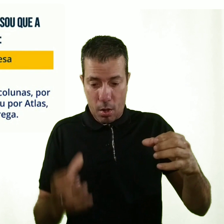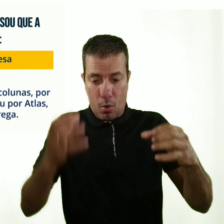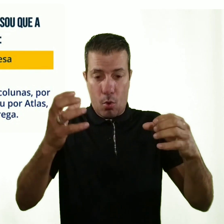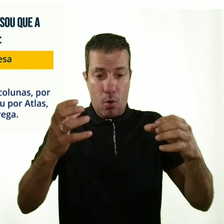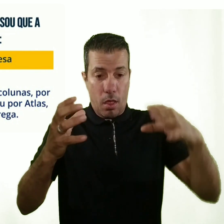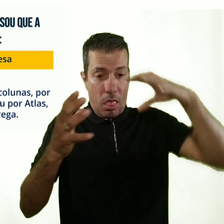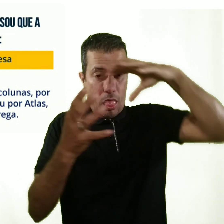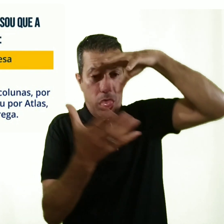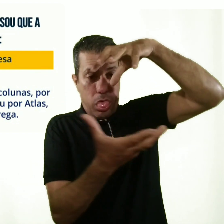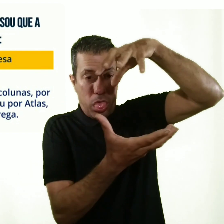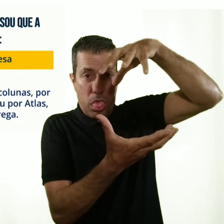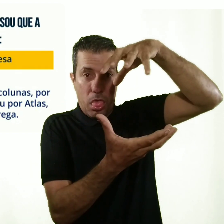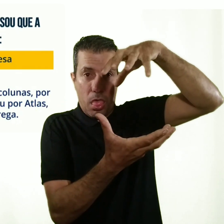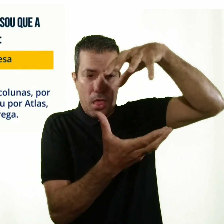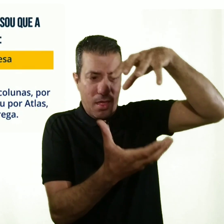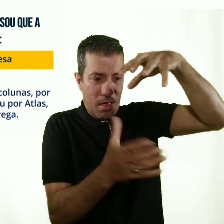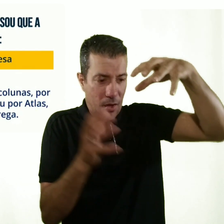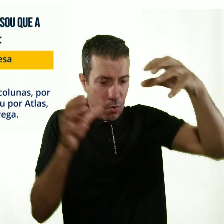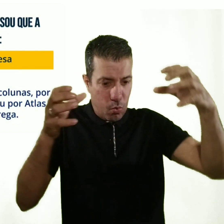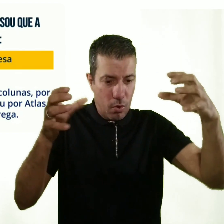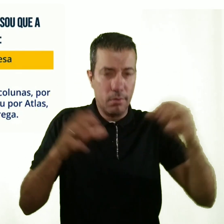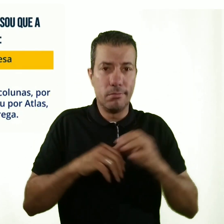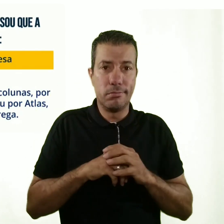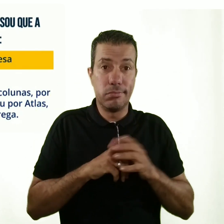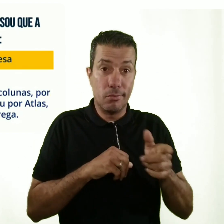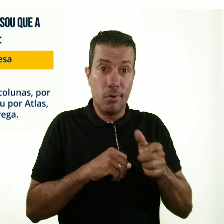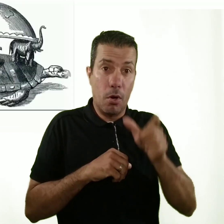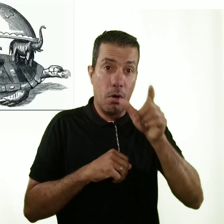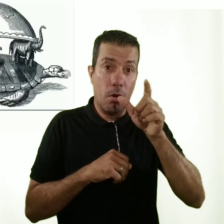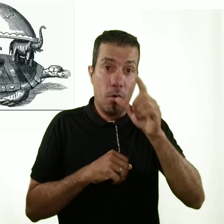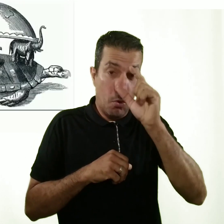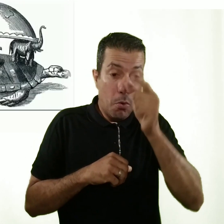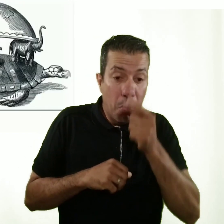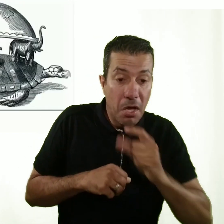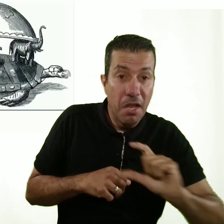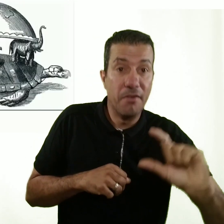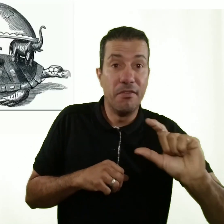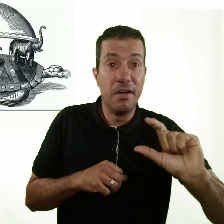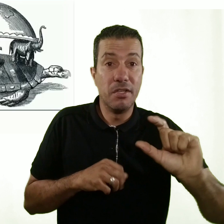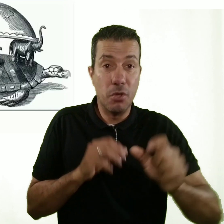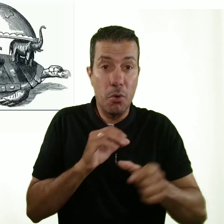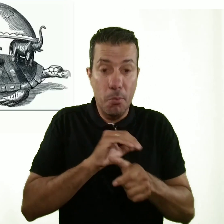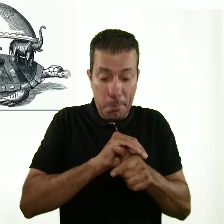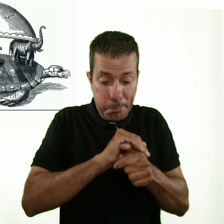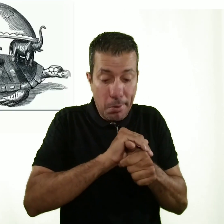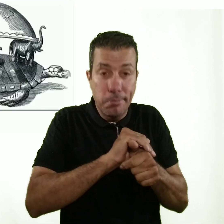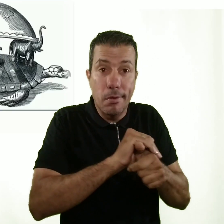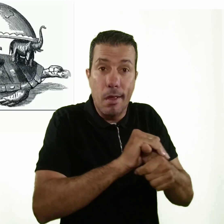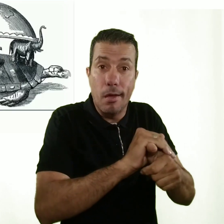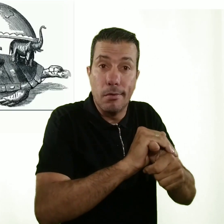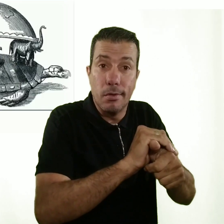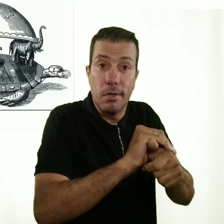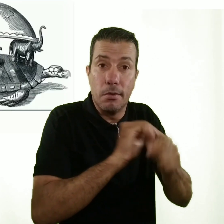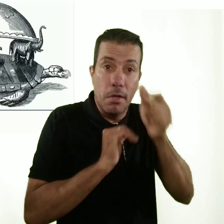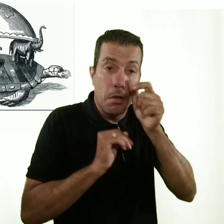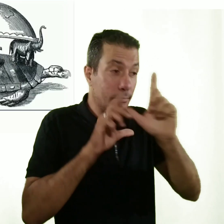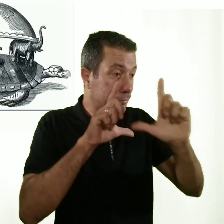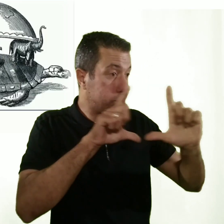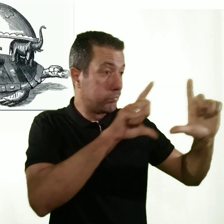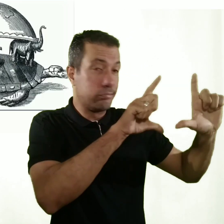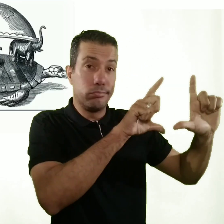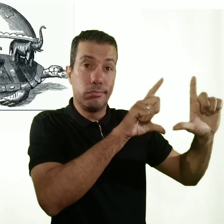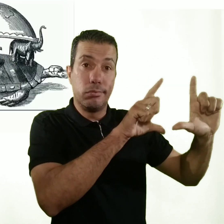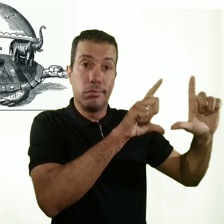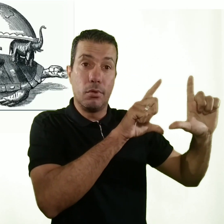por tartarugas ou por Atlas, aquela figura mitológica grega. E você tem aqui a representação. O Atlas segurando